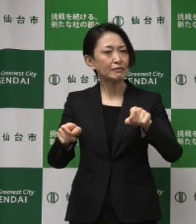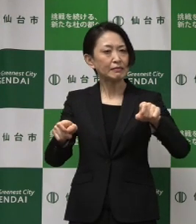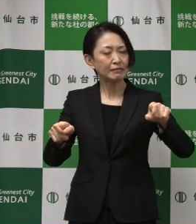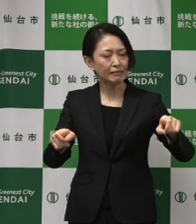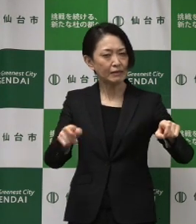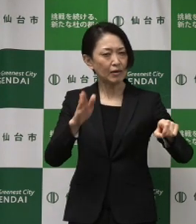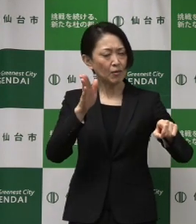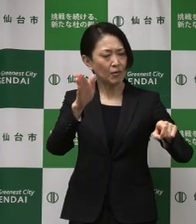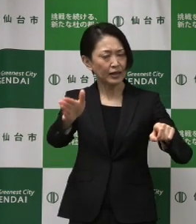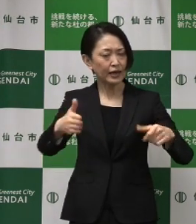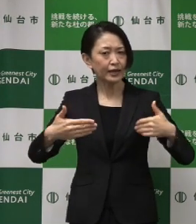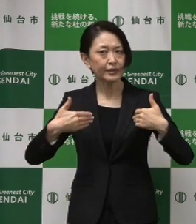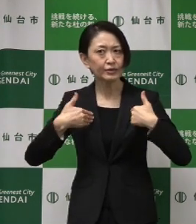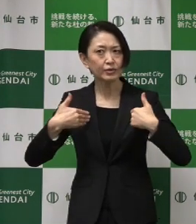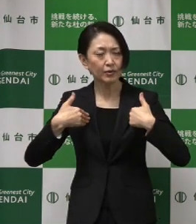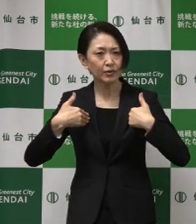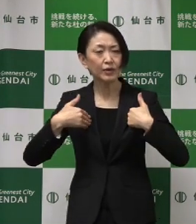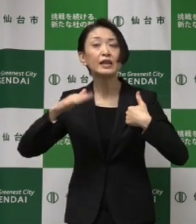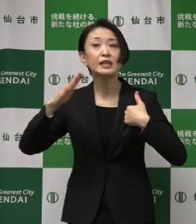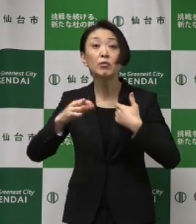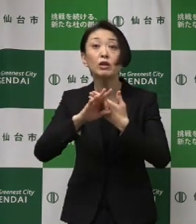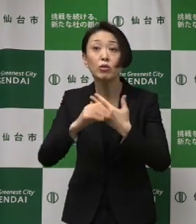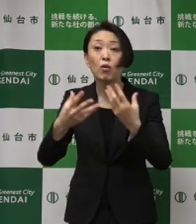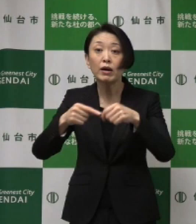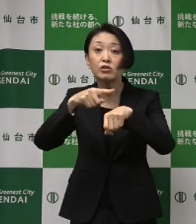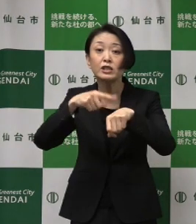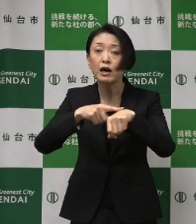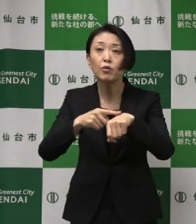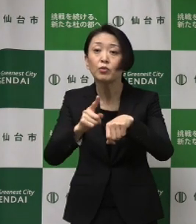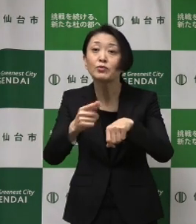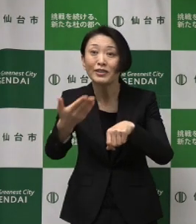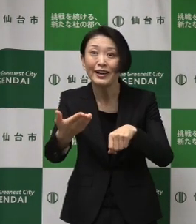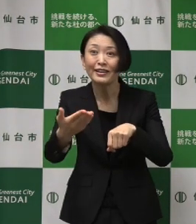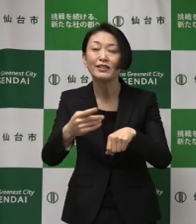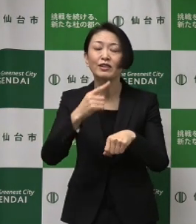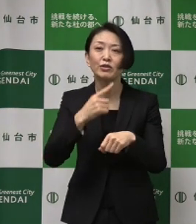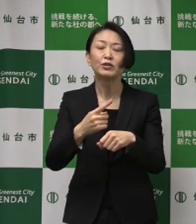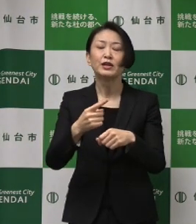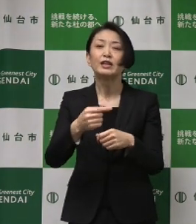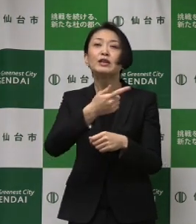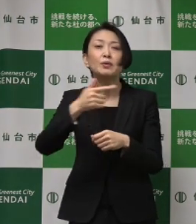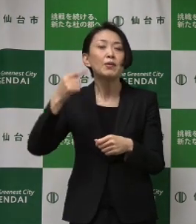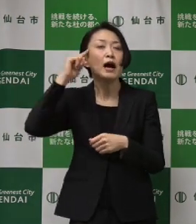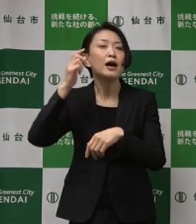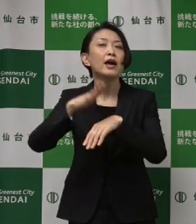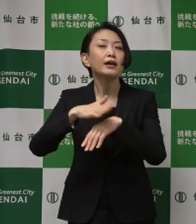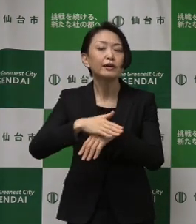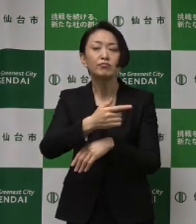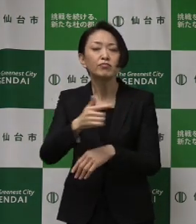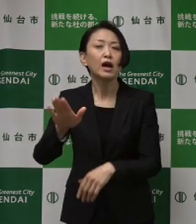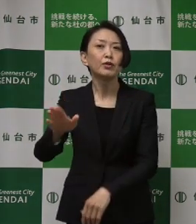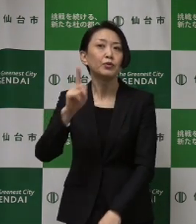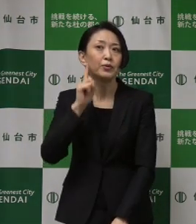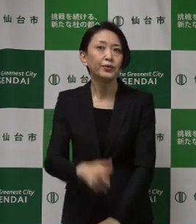し時間をどうしていくのかですとか、そういうことも考えうる、まあ、選択肢としてはいくつか持